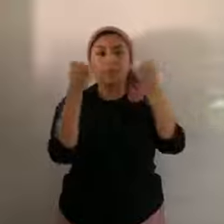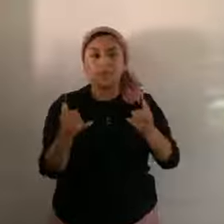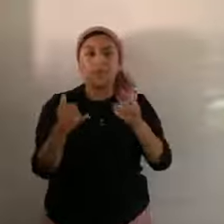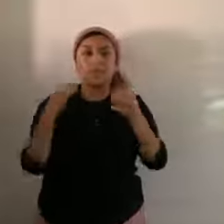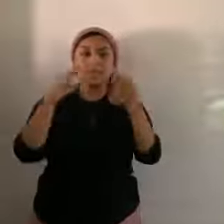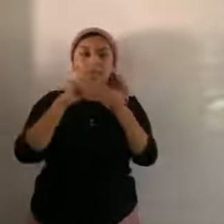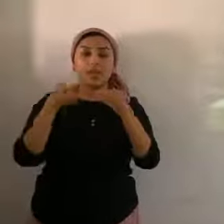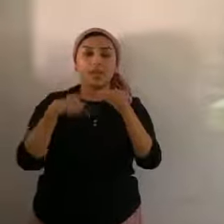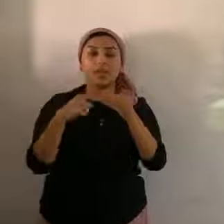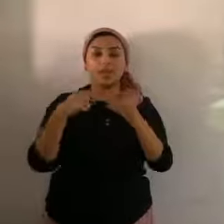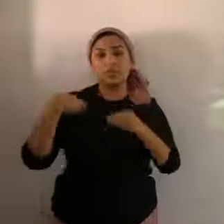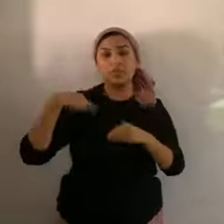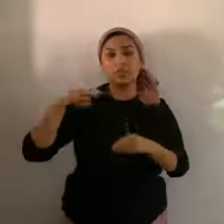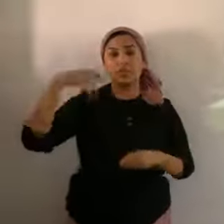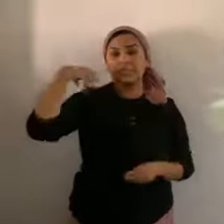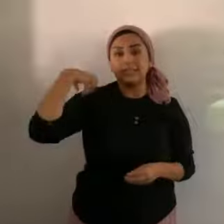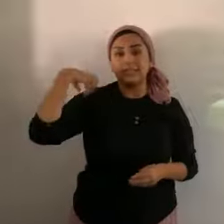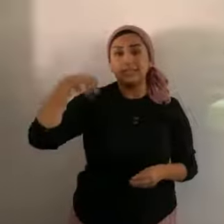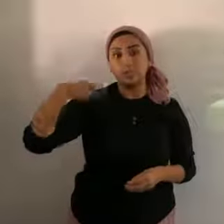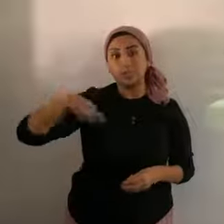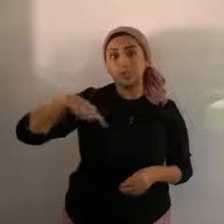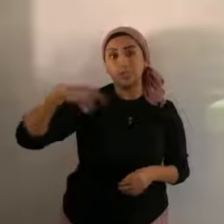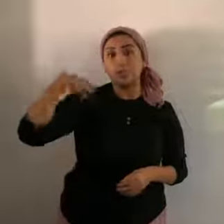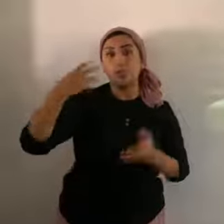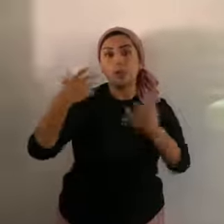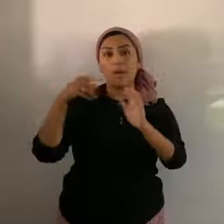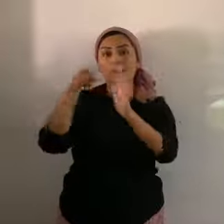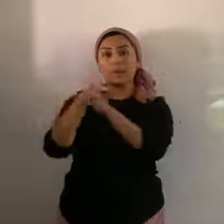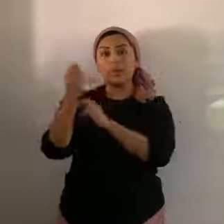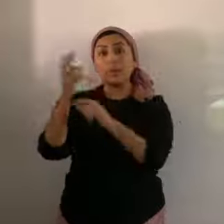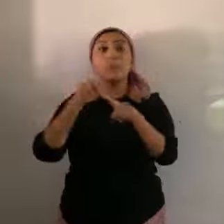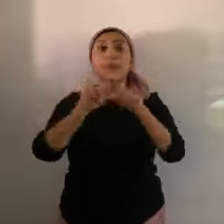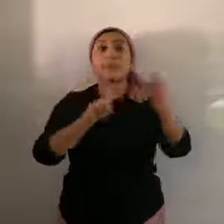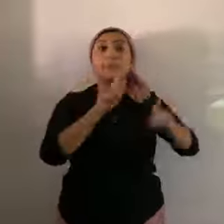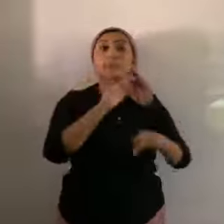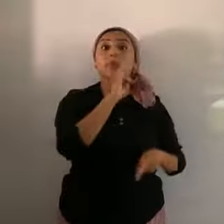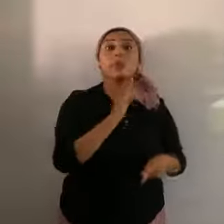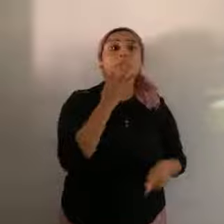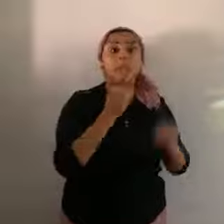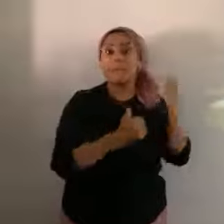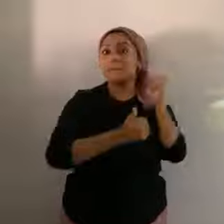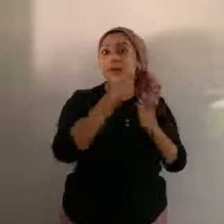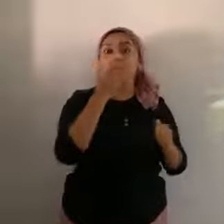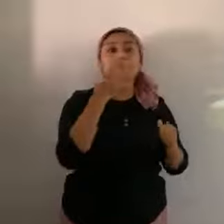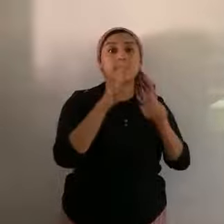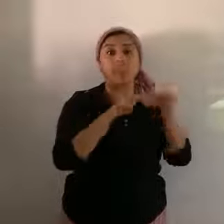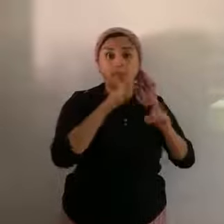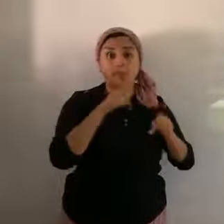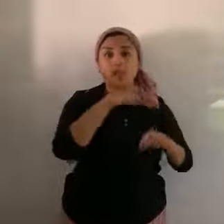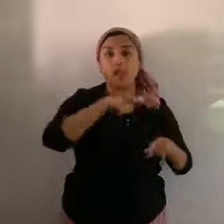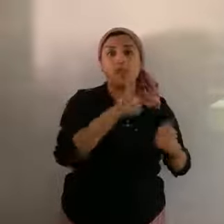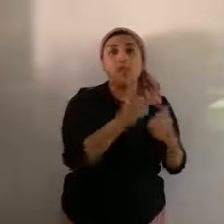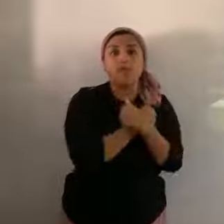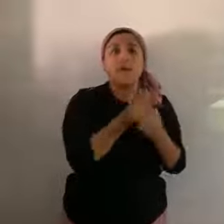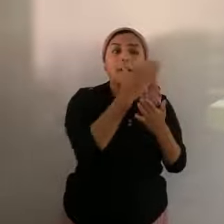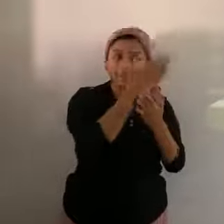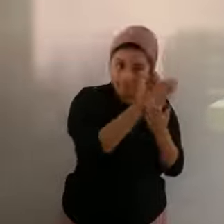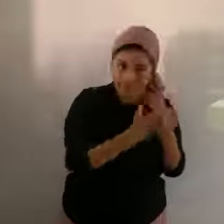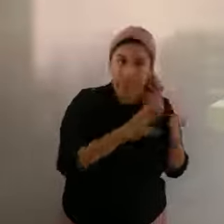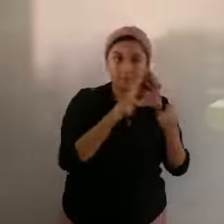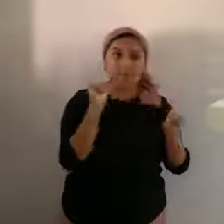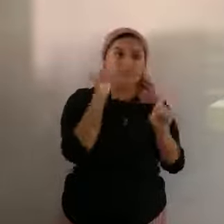de líderes religiosos. Los líderes religiosos querían matarle, el pueblo le amaba. Y después el pueblo también fue engañado, gran parte